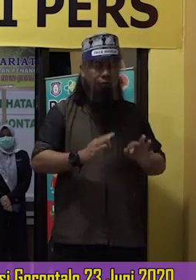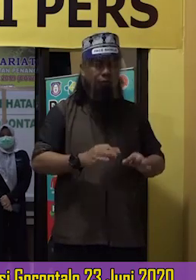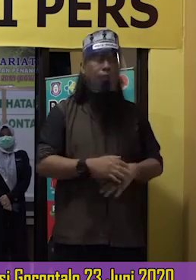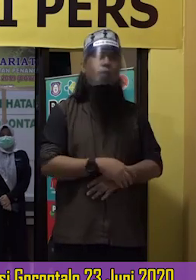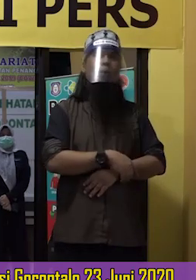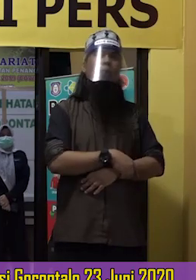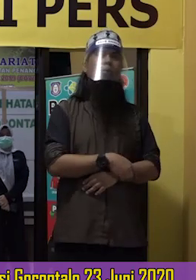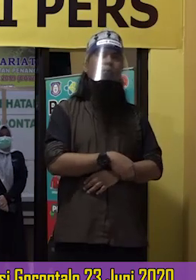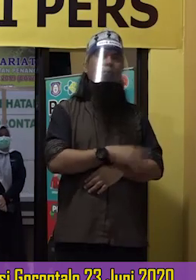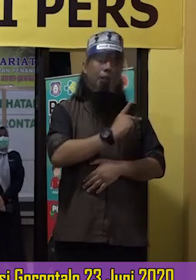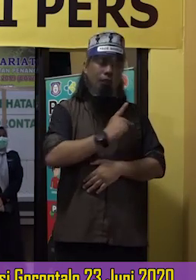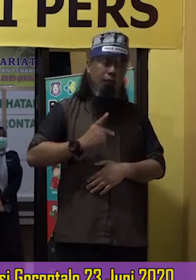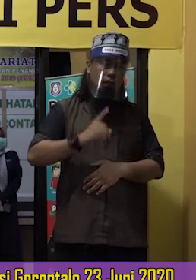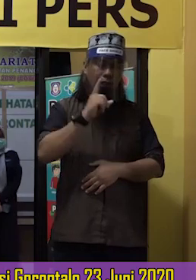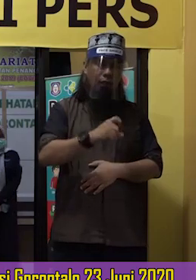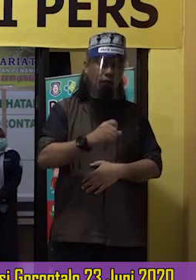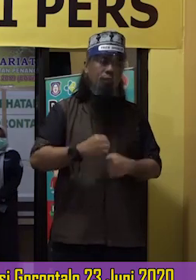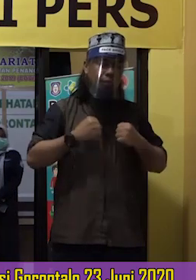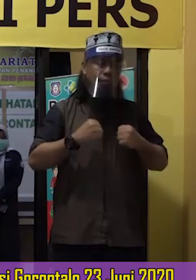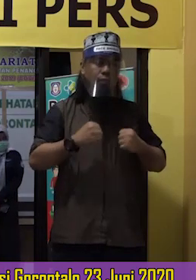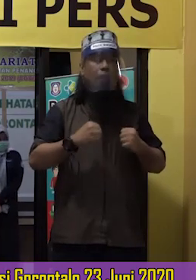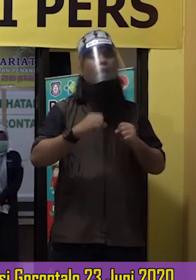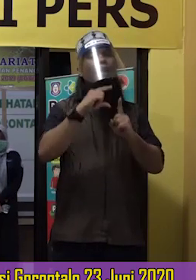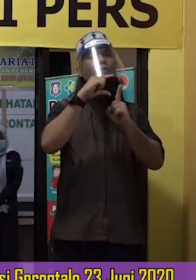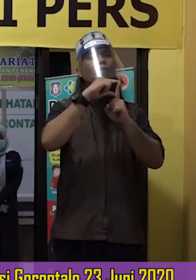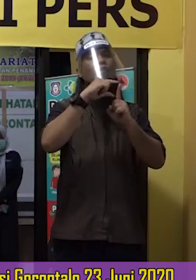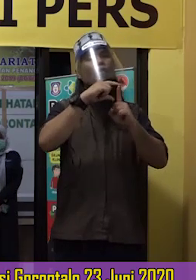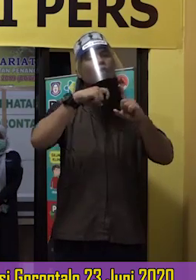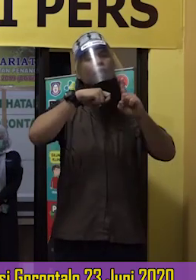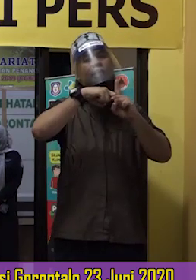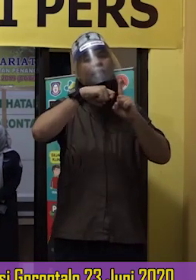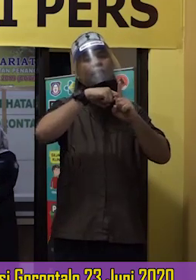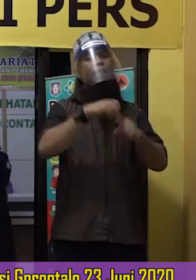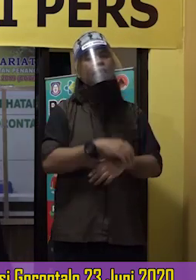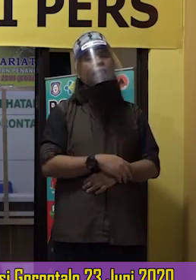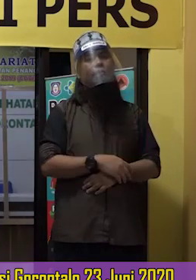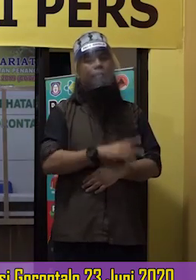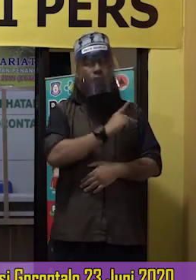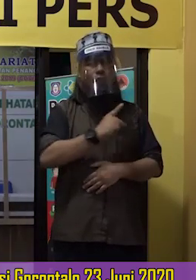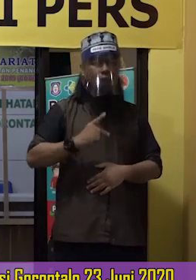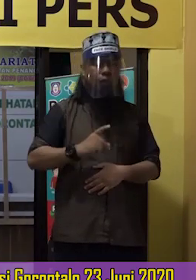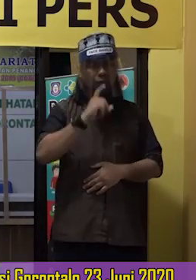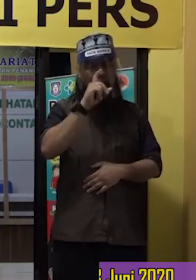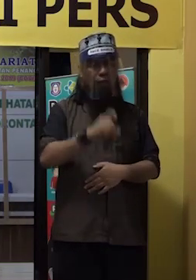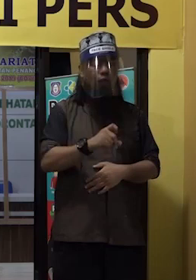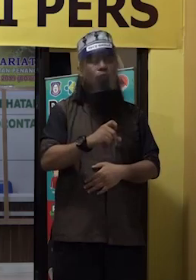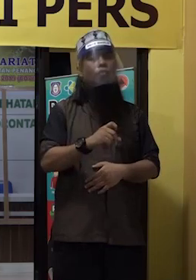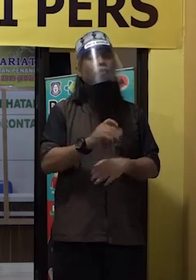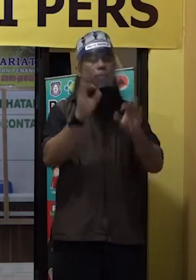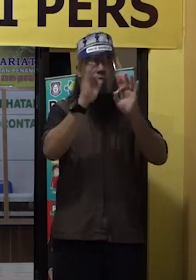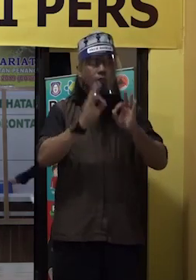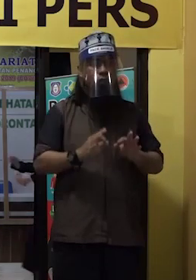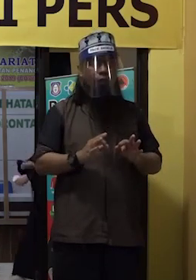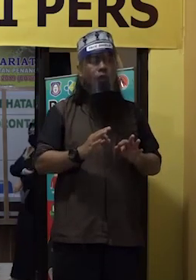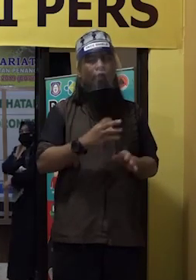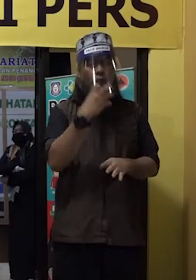ya, jangan turun kewaspadaan kita. Dan kita berupaya supaya daerah kita